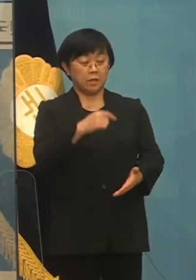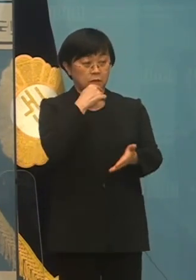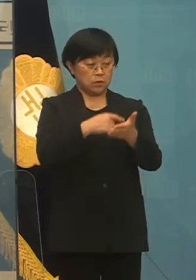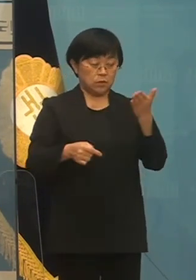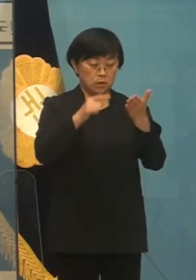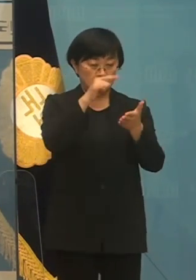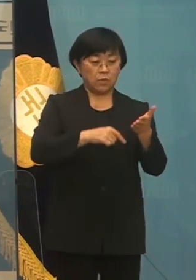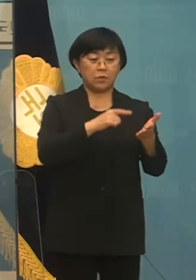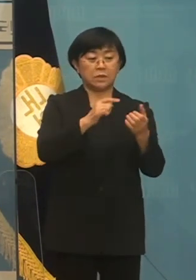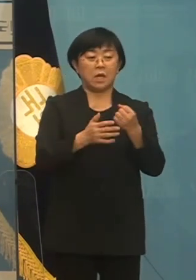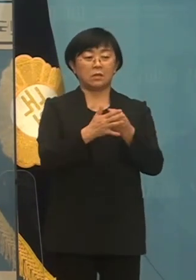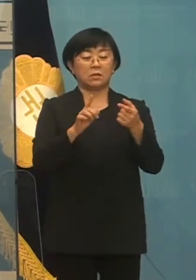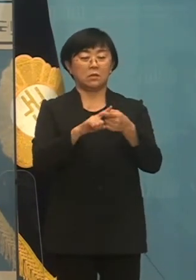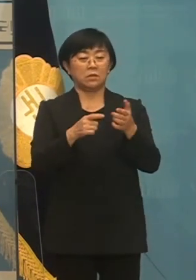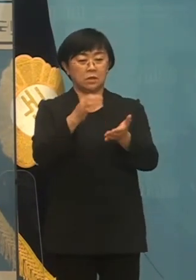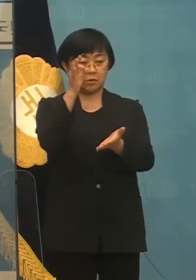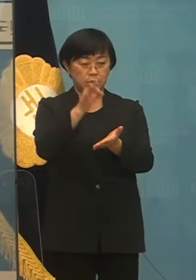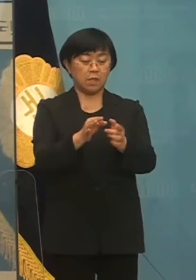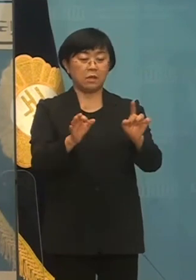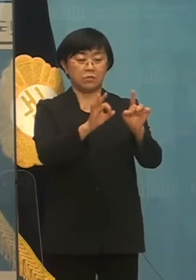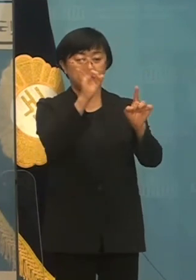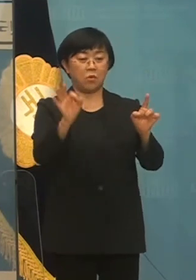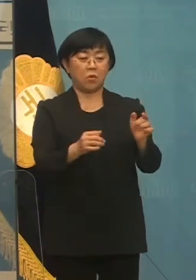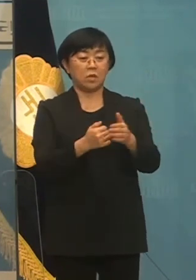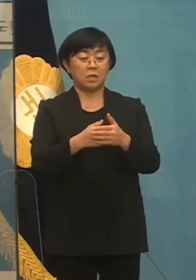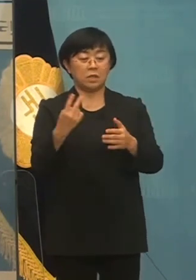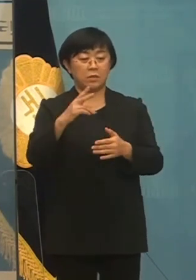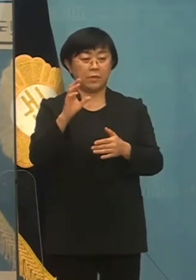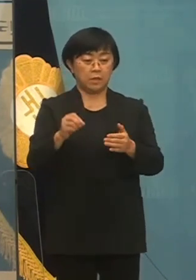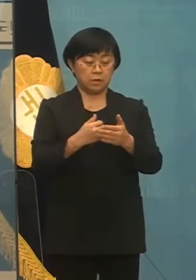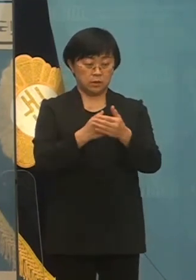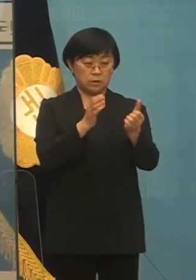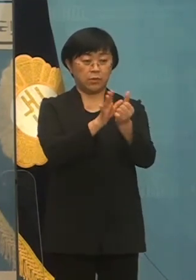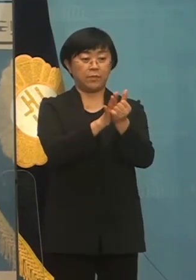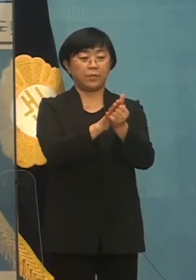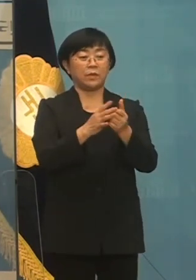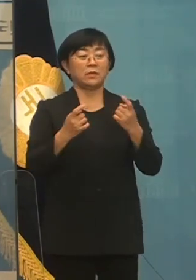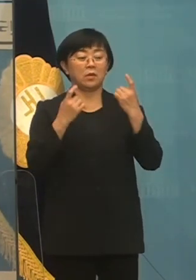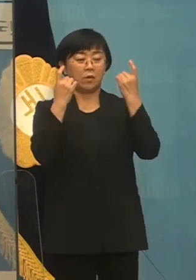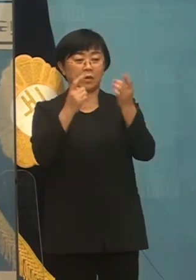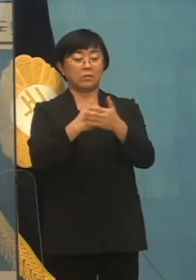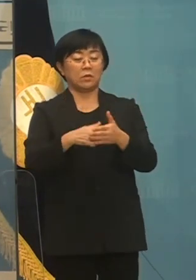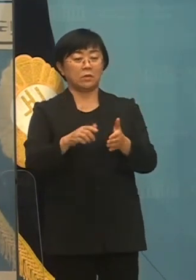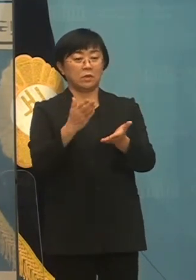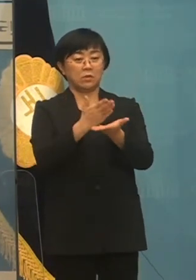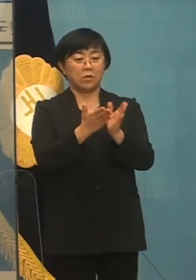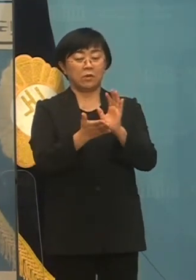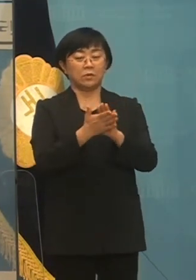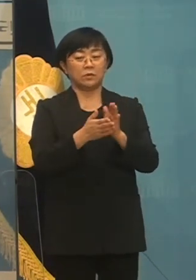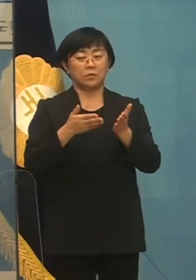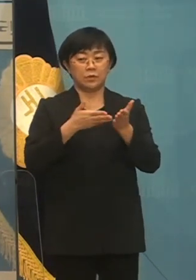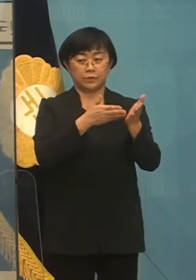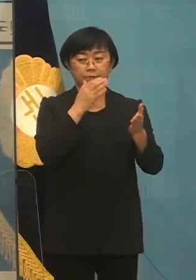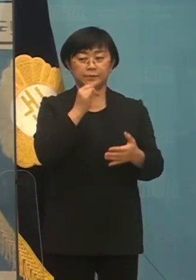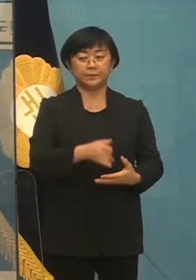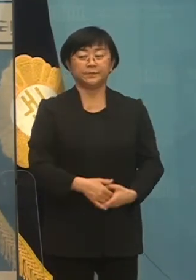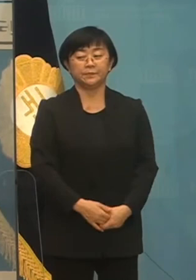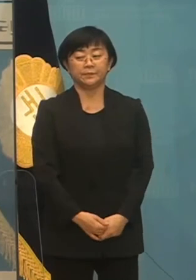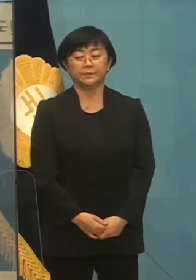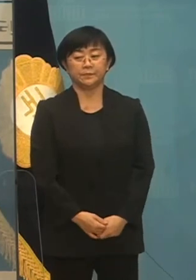손실보상제 업종에 초저금리 1% 대출 2천만 원 지원, 여행업종 적용을 강력히 요청드립니다.